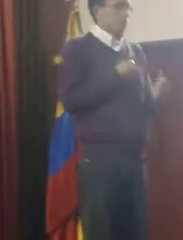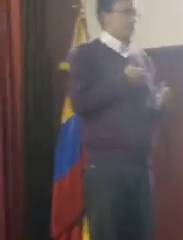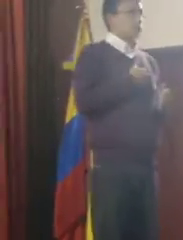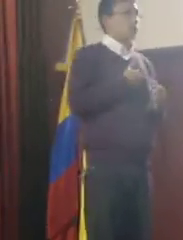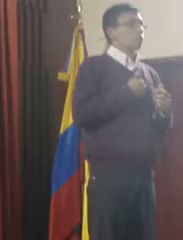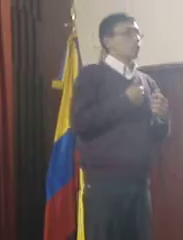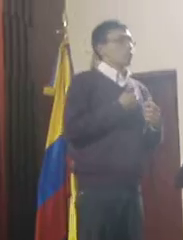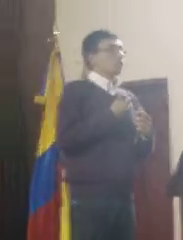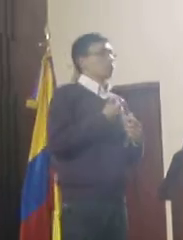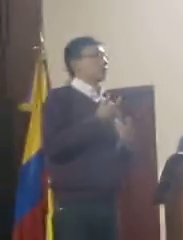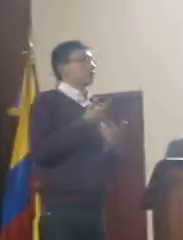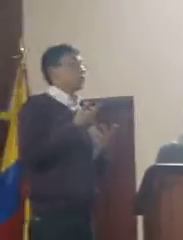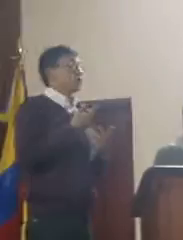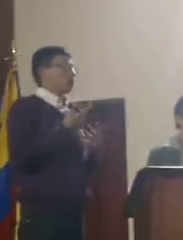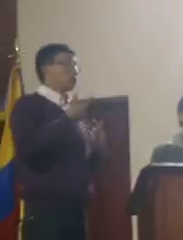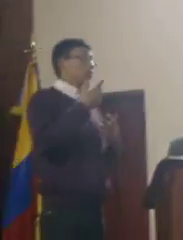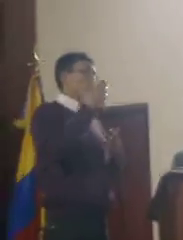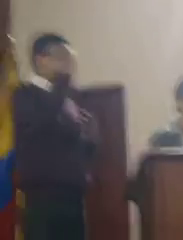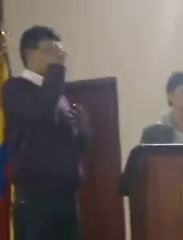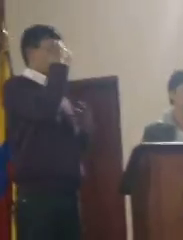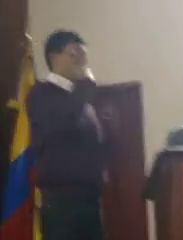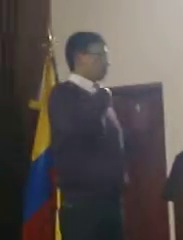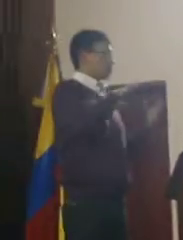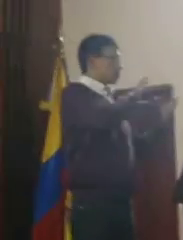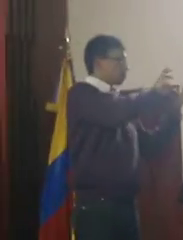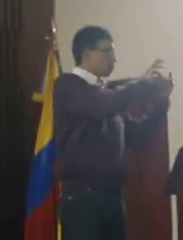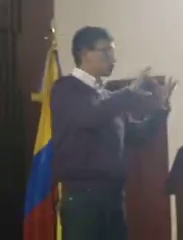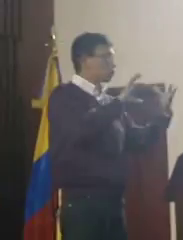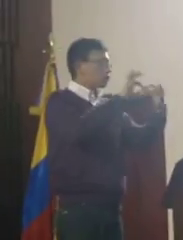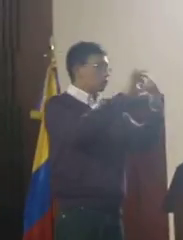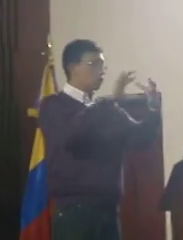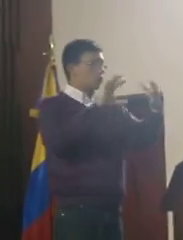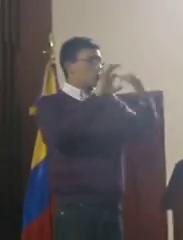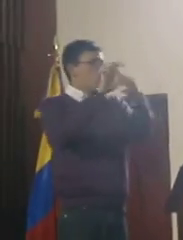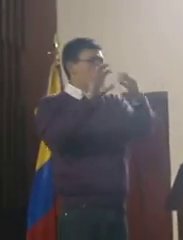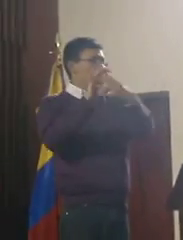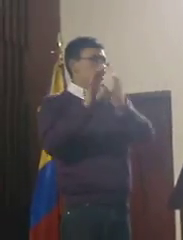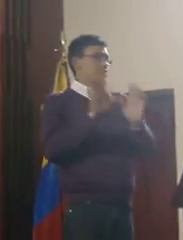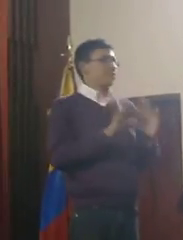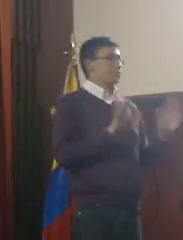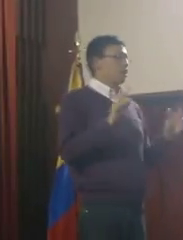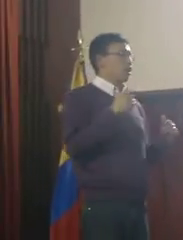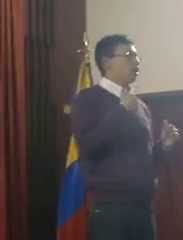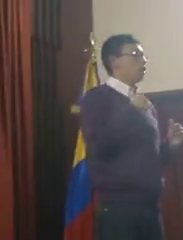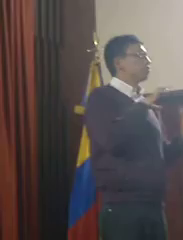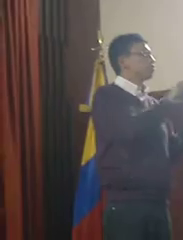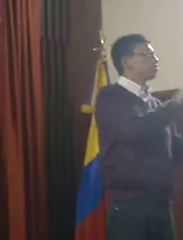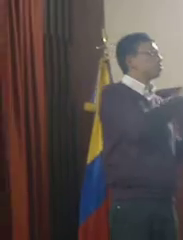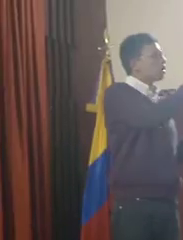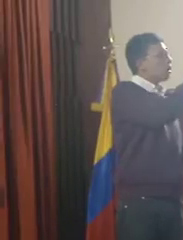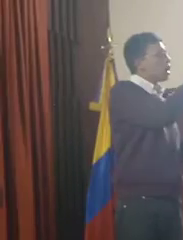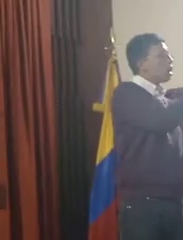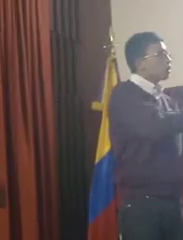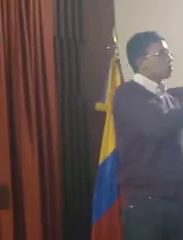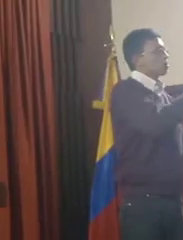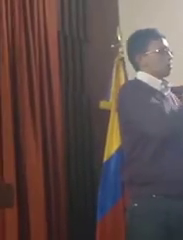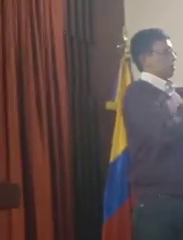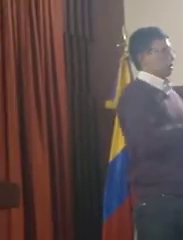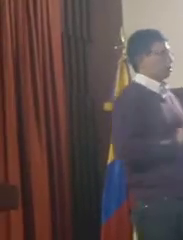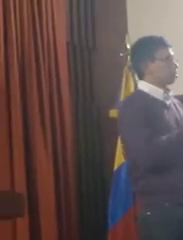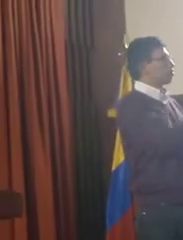Nuestras alianzas, tenemos acompañamiento de acción social de presidencia con varias donaciones entre estas sillas de ruedas y algunos suplementos